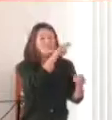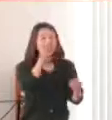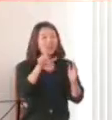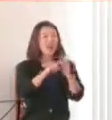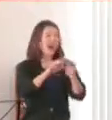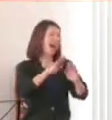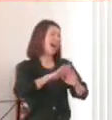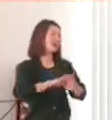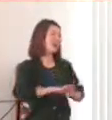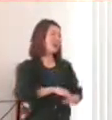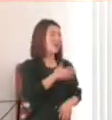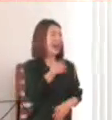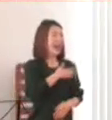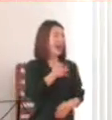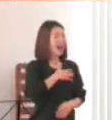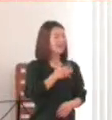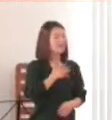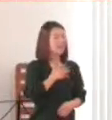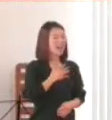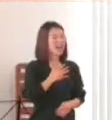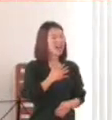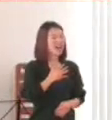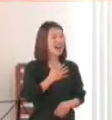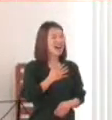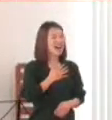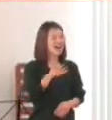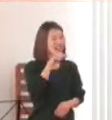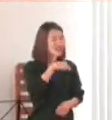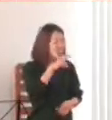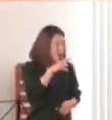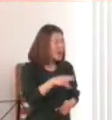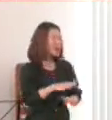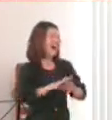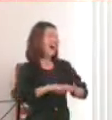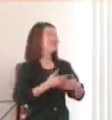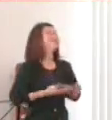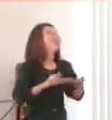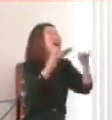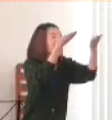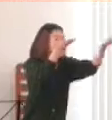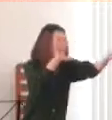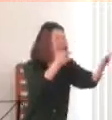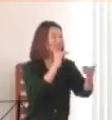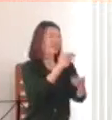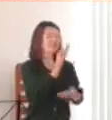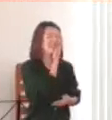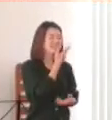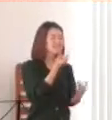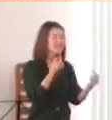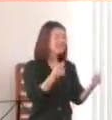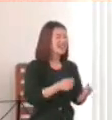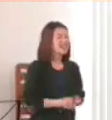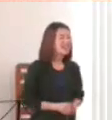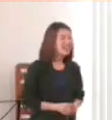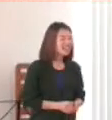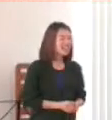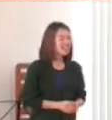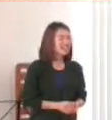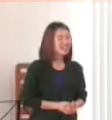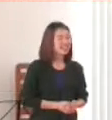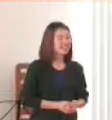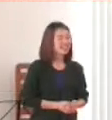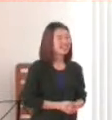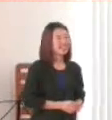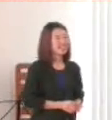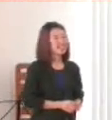これを見た瞬間に、やっぱこういうの見せないとダメですかね、なんかね、やっぱり確認しないと、うん、でもね、